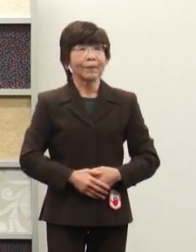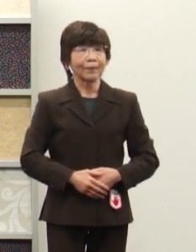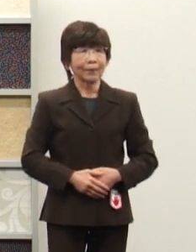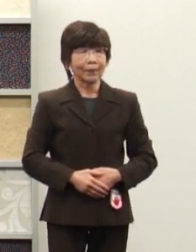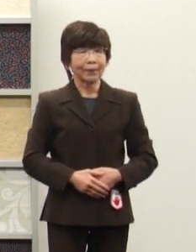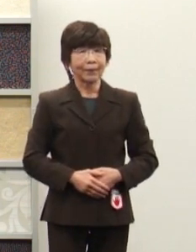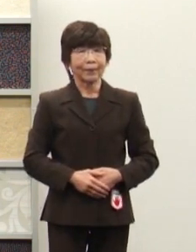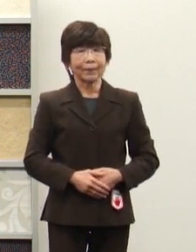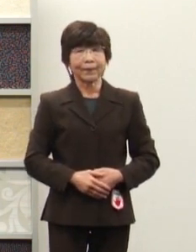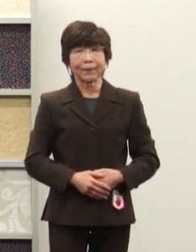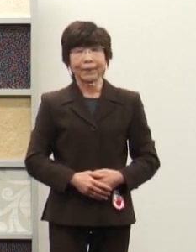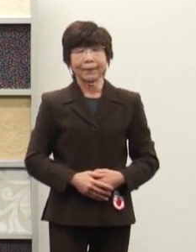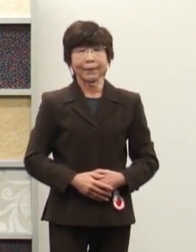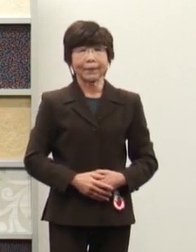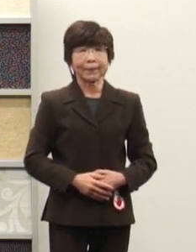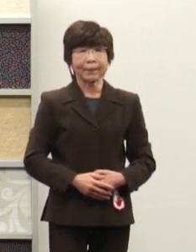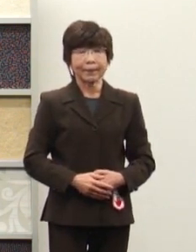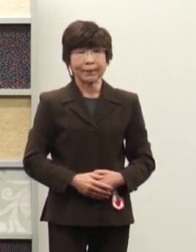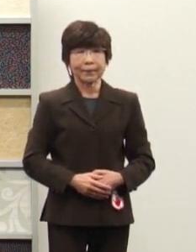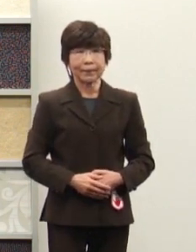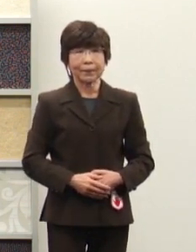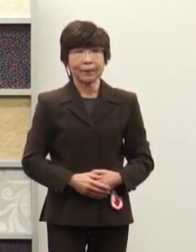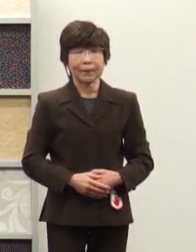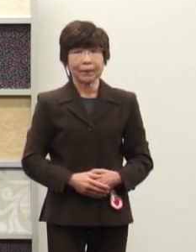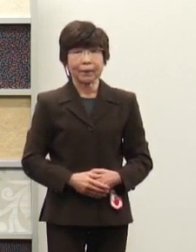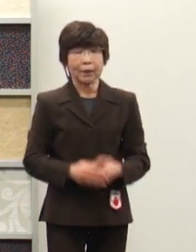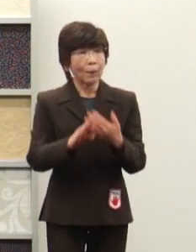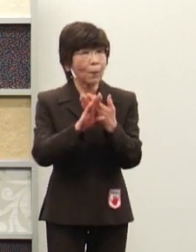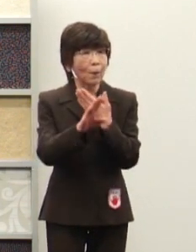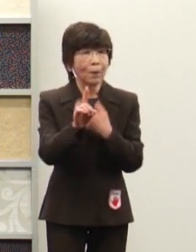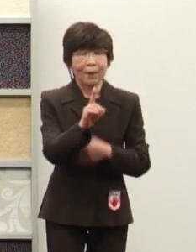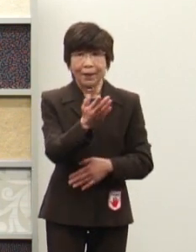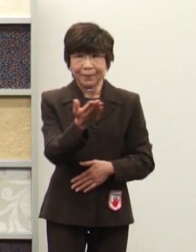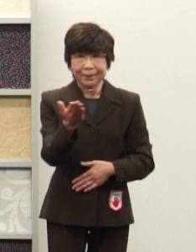ほど。 よろしいでしょうか。はい。他はいかがでしょうか。